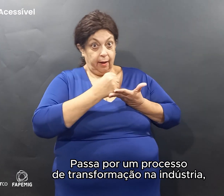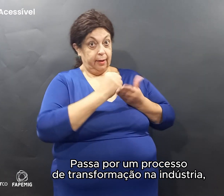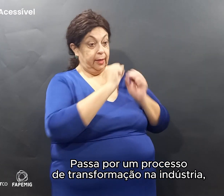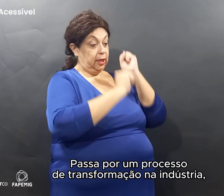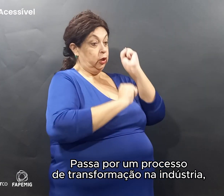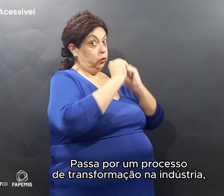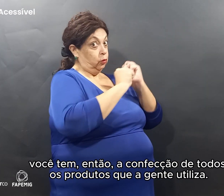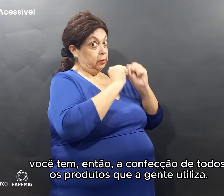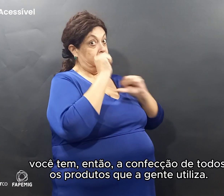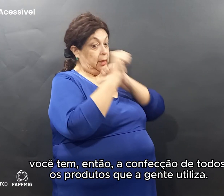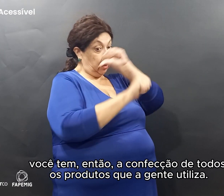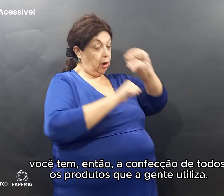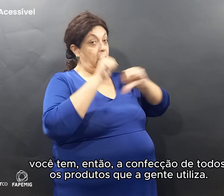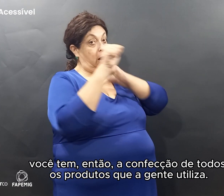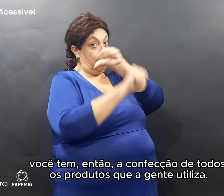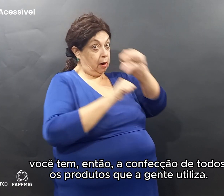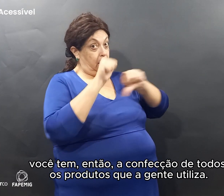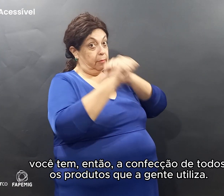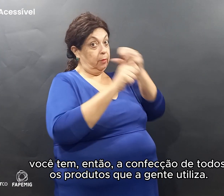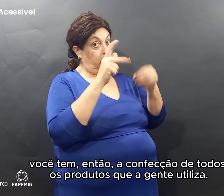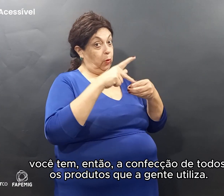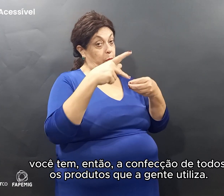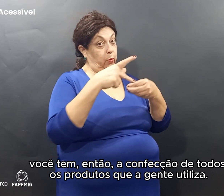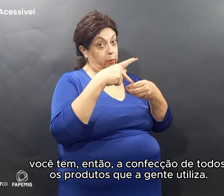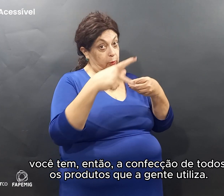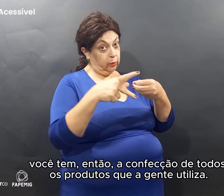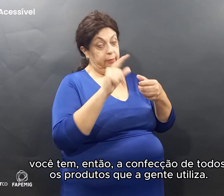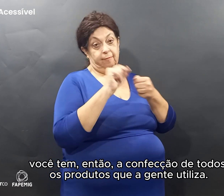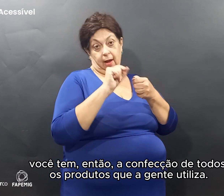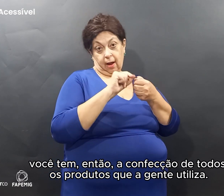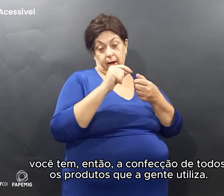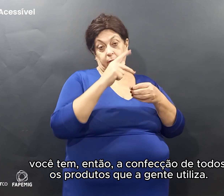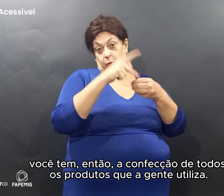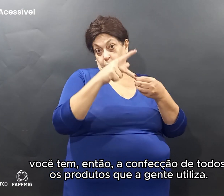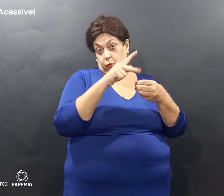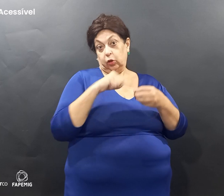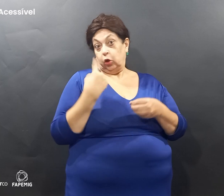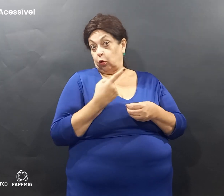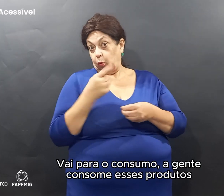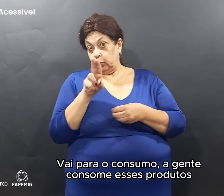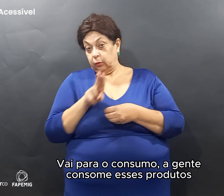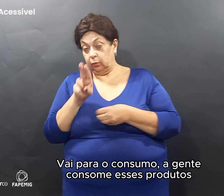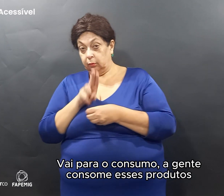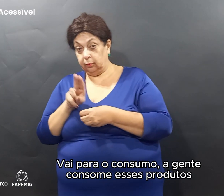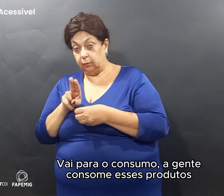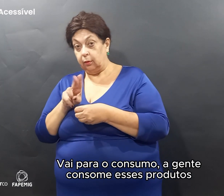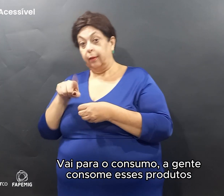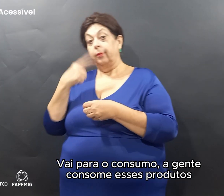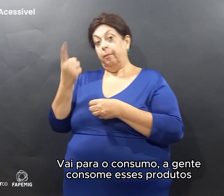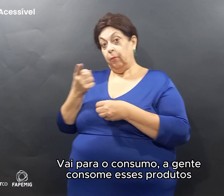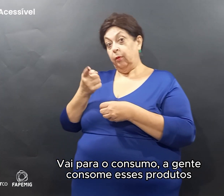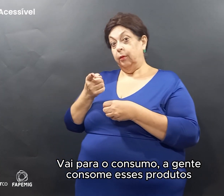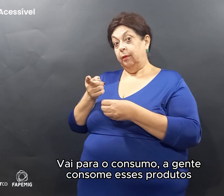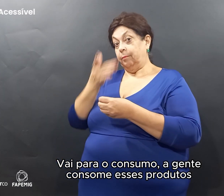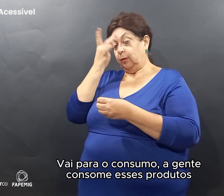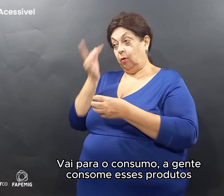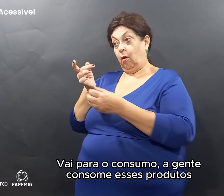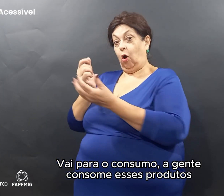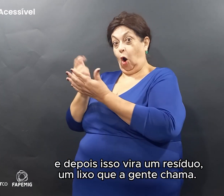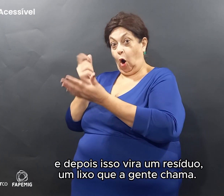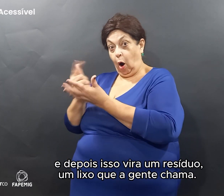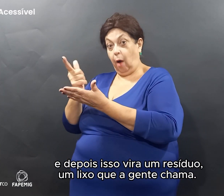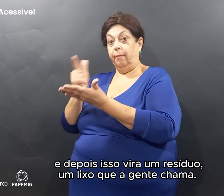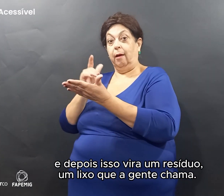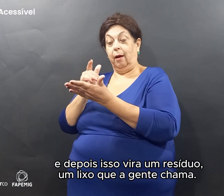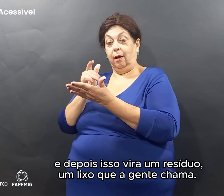na indústria, né? Você tem, então, a confecção de todos os produtos que a gente utiliza, vai para o consumo, a gente consome esses